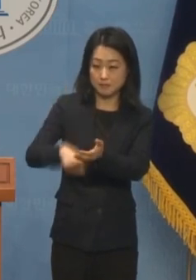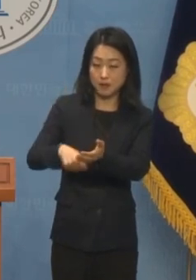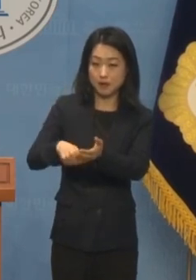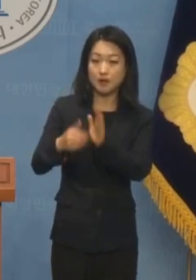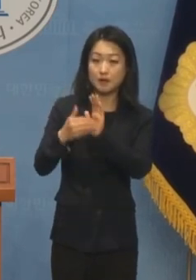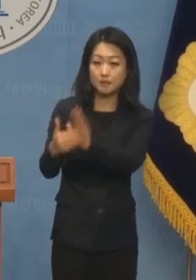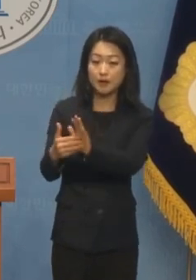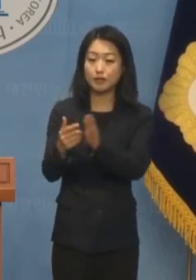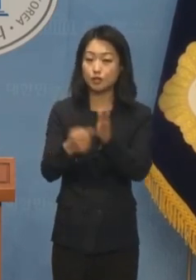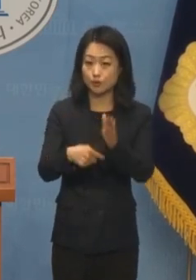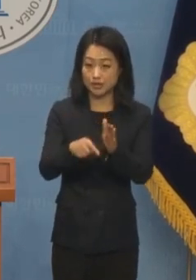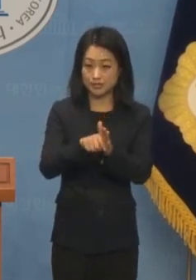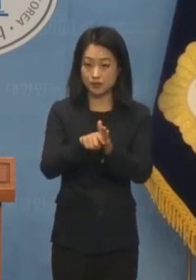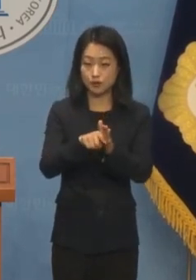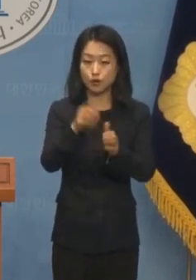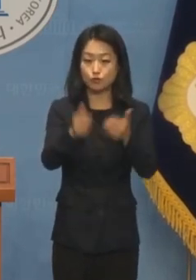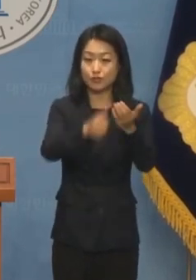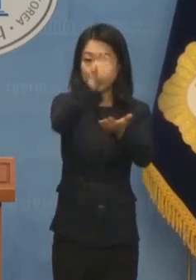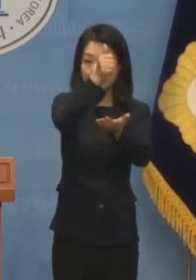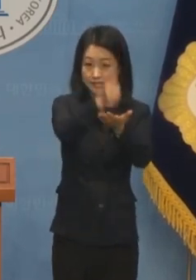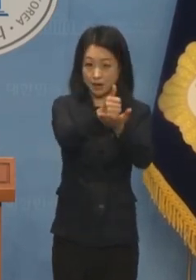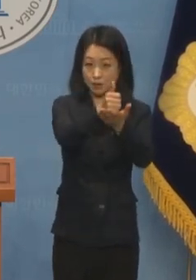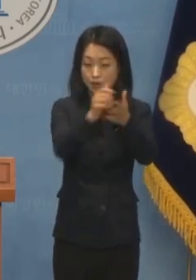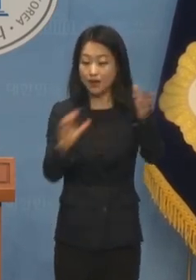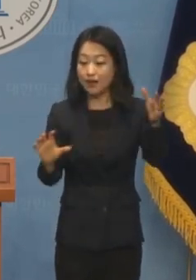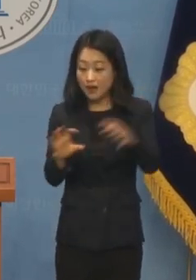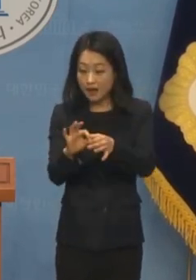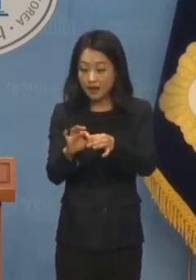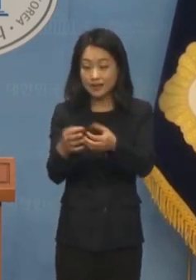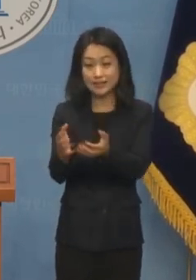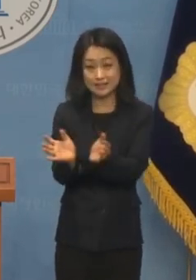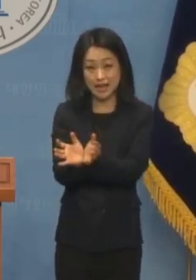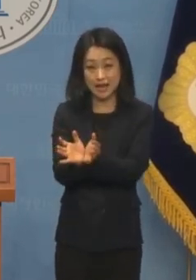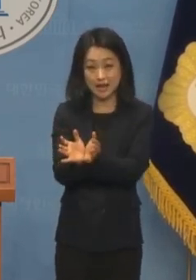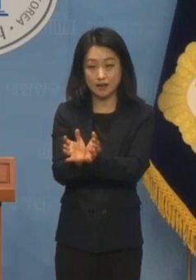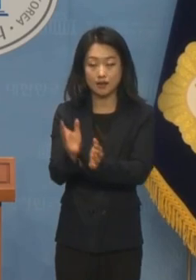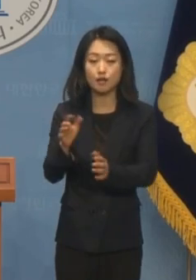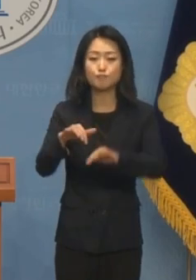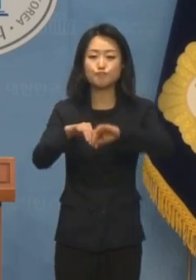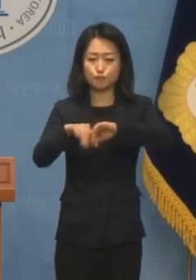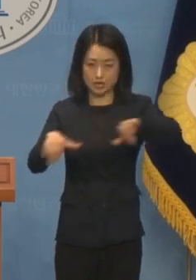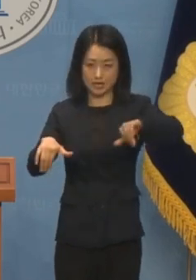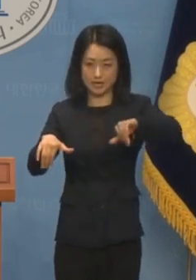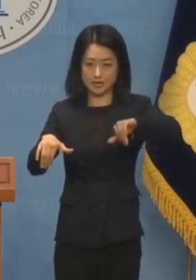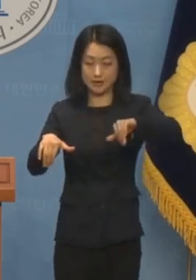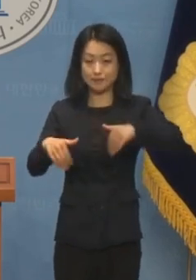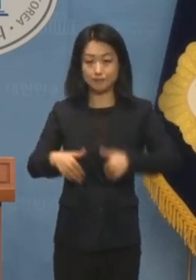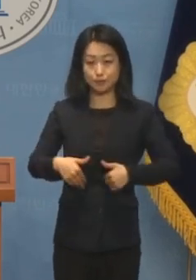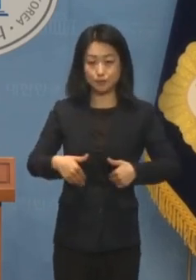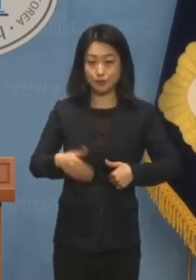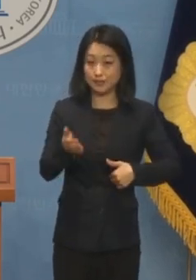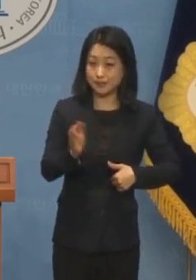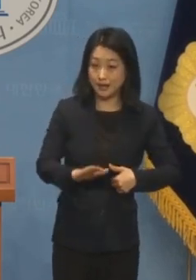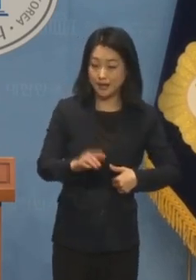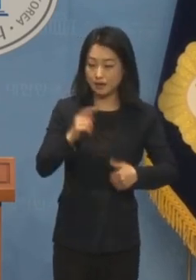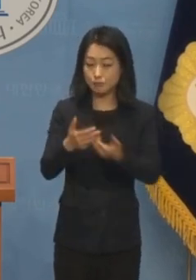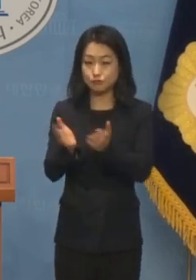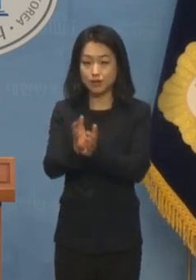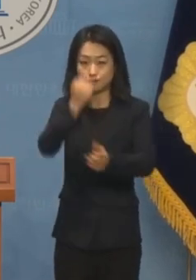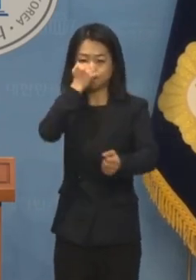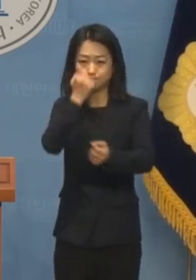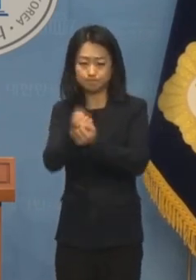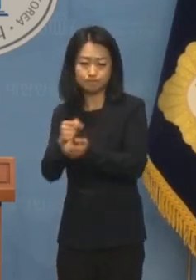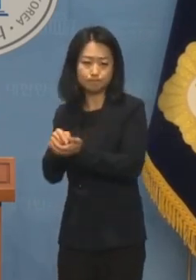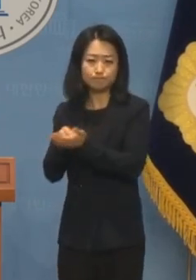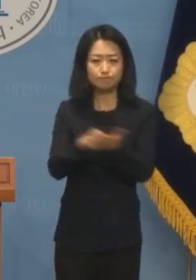소속정당을 분리한다는 오랜 여야 협 산물을 깨고 민주당이으로 밀어붙이는